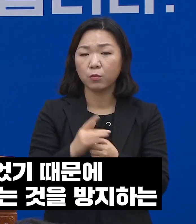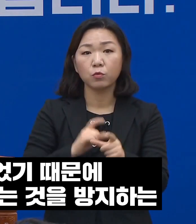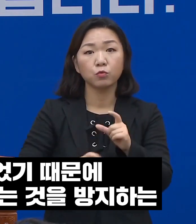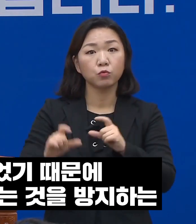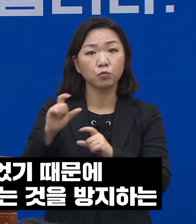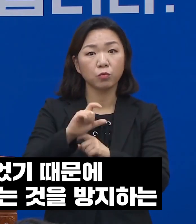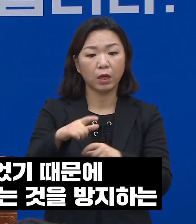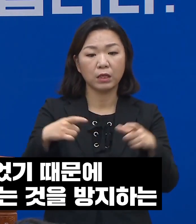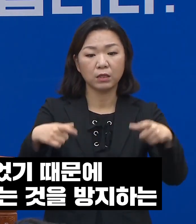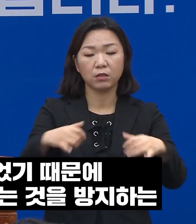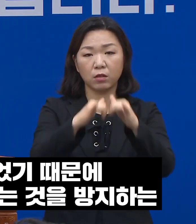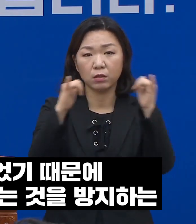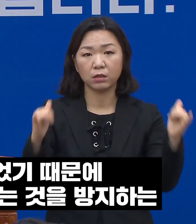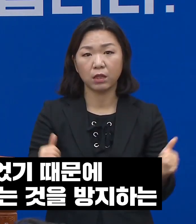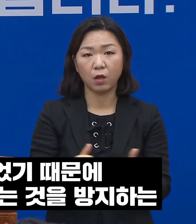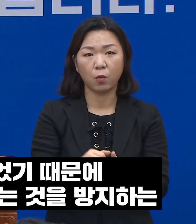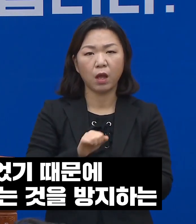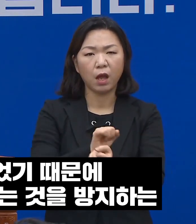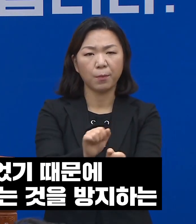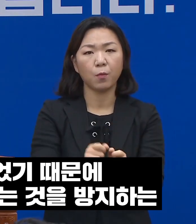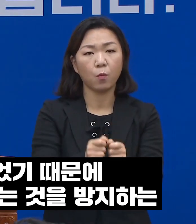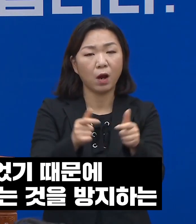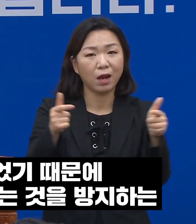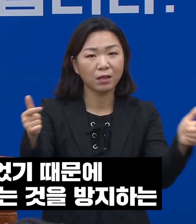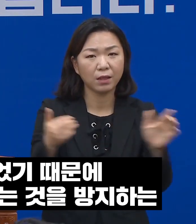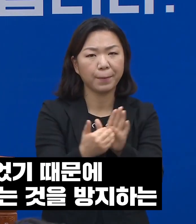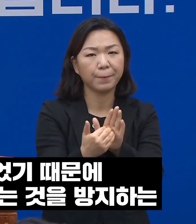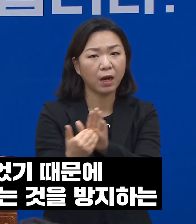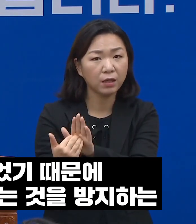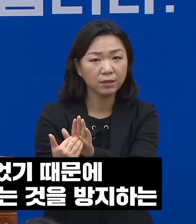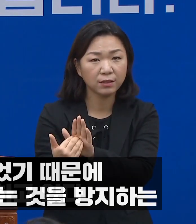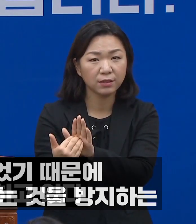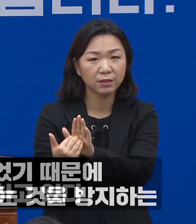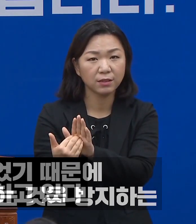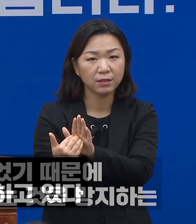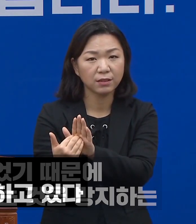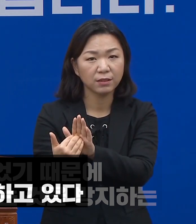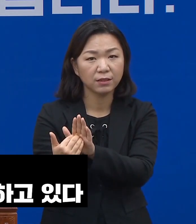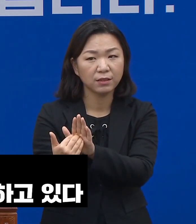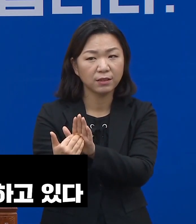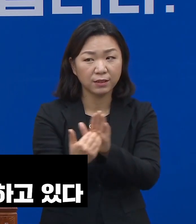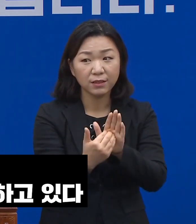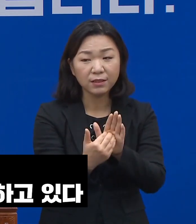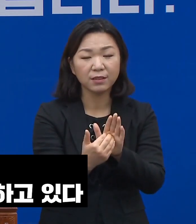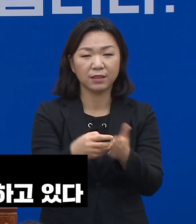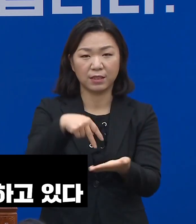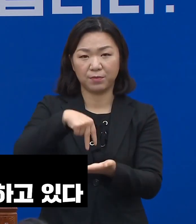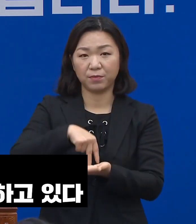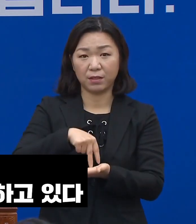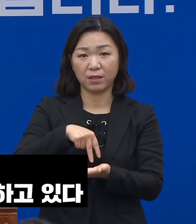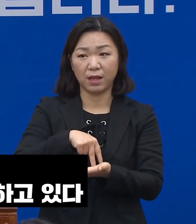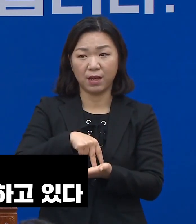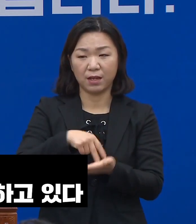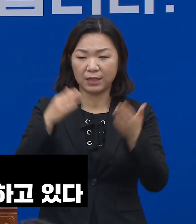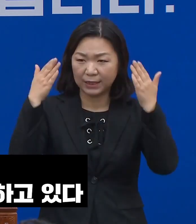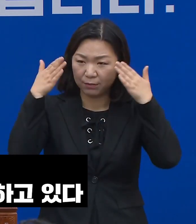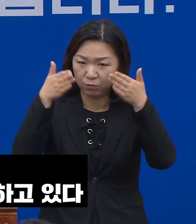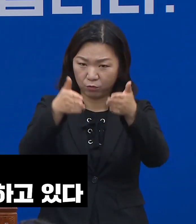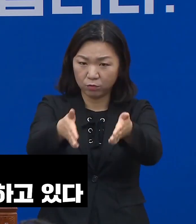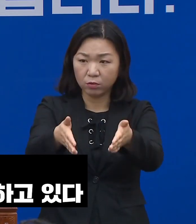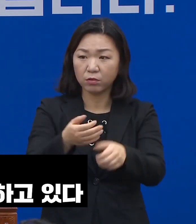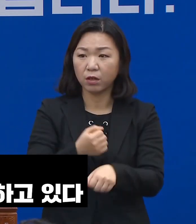추가로 지역사회에 감염이 확산되는 걸 방지하는 방역적인 관점에서는 오로지 생각을